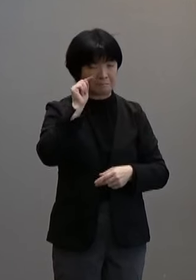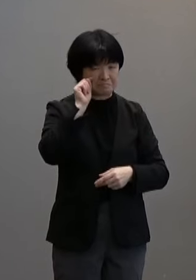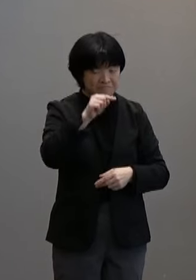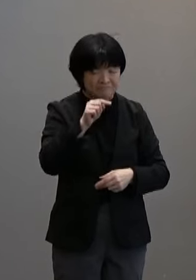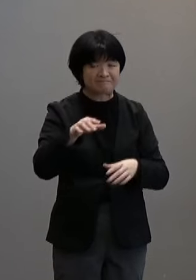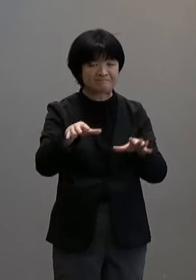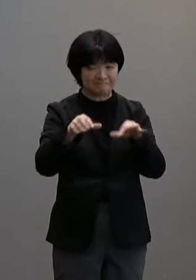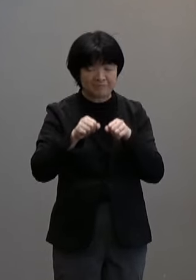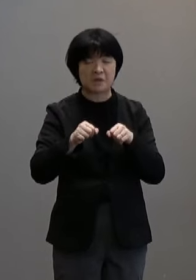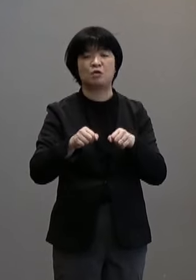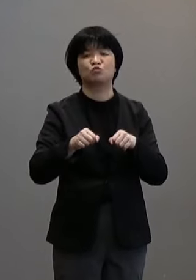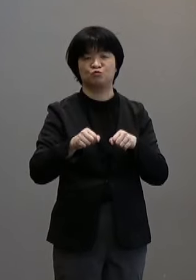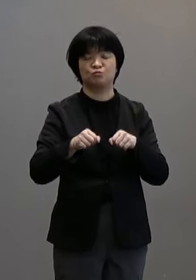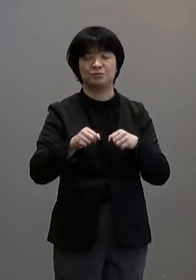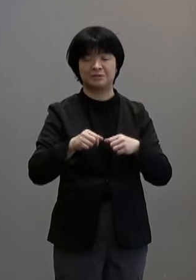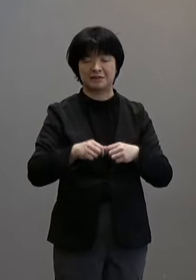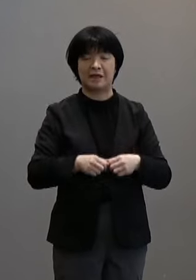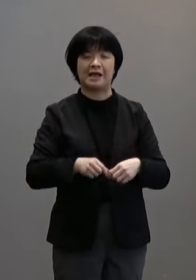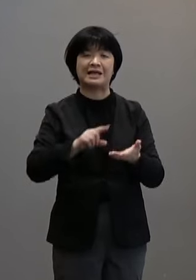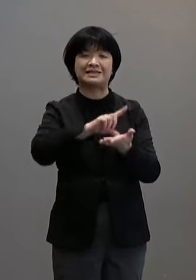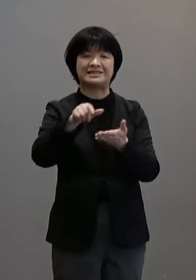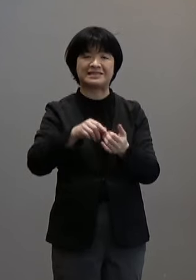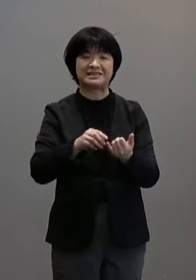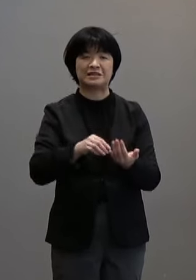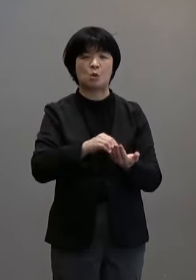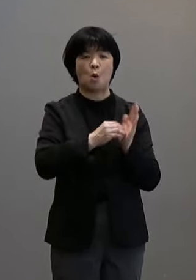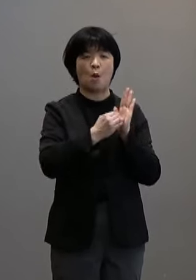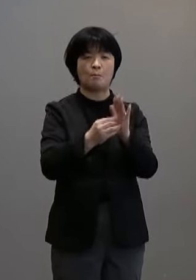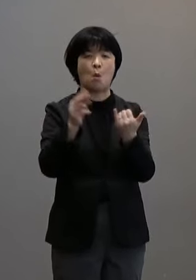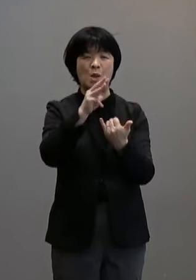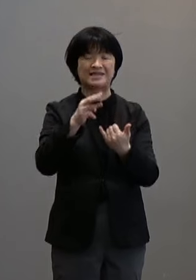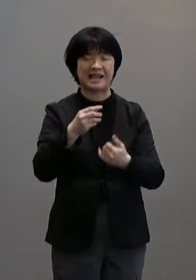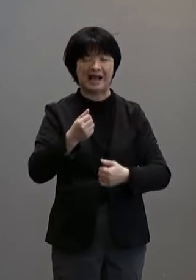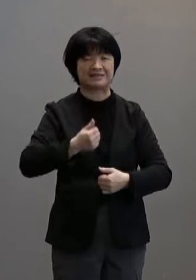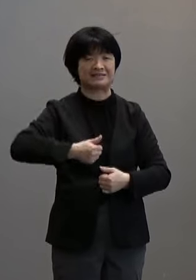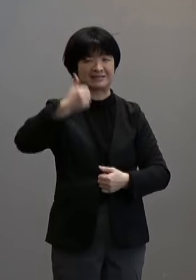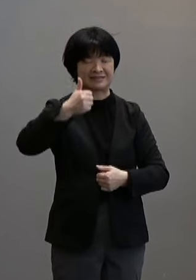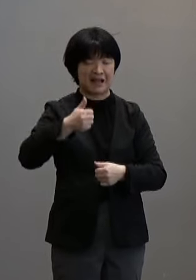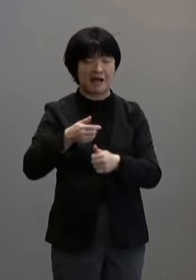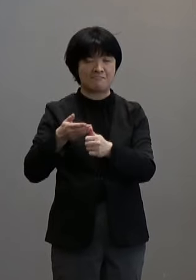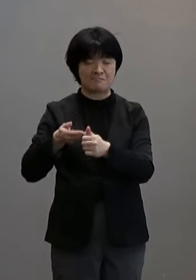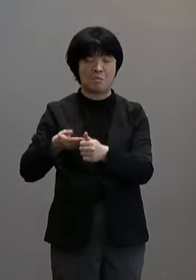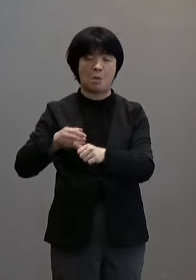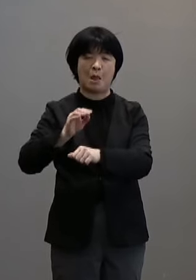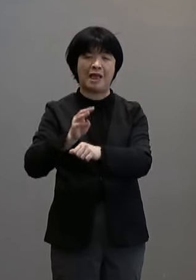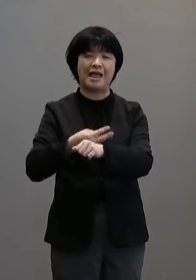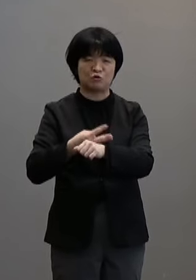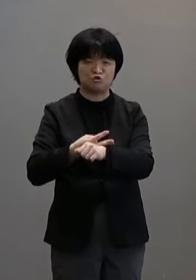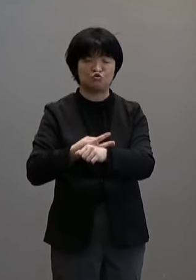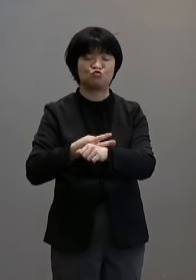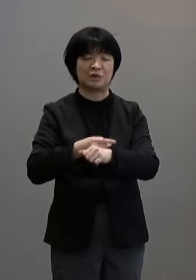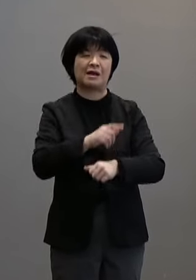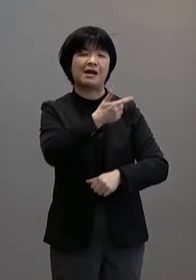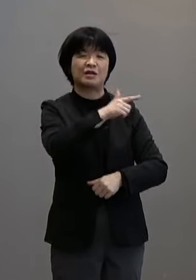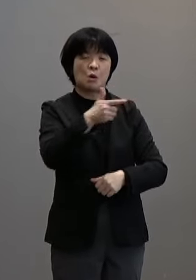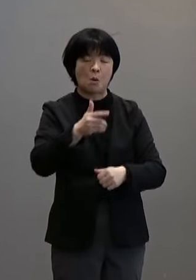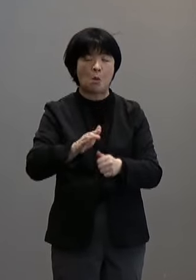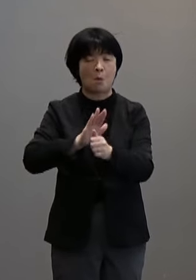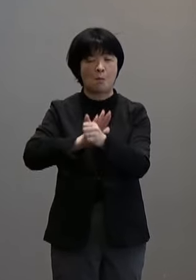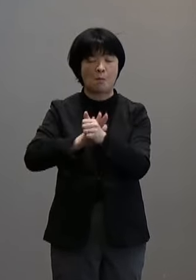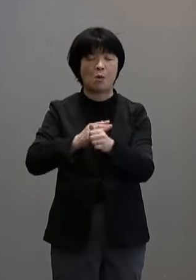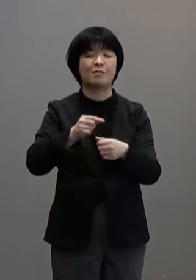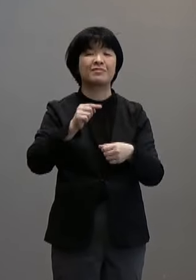ダーの研修であったり、自主防災組織の育成強化に向けた取り組み、こういうのを後押ししていくためにですね、